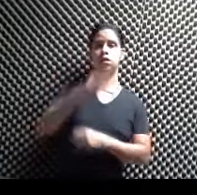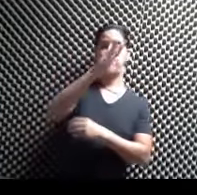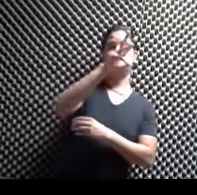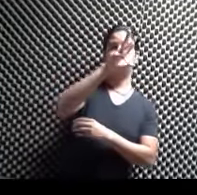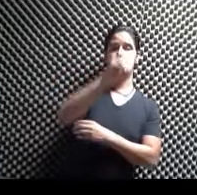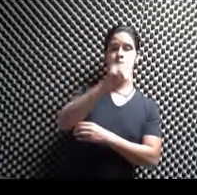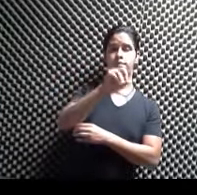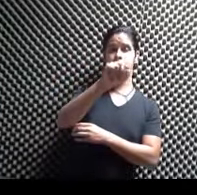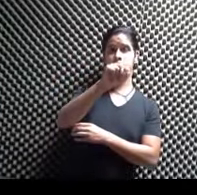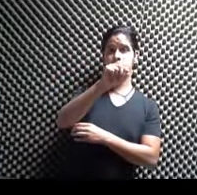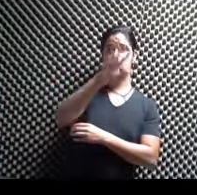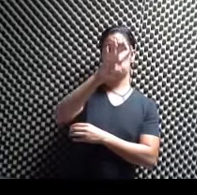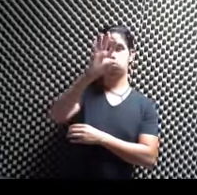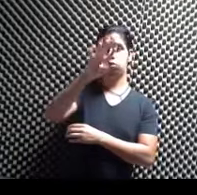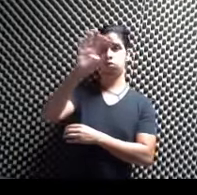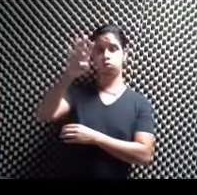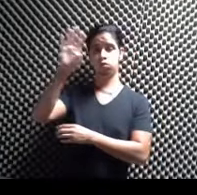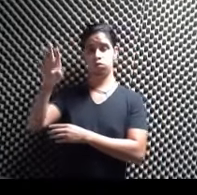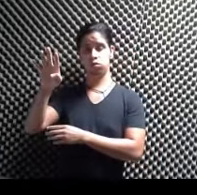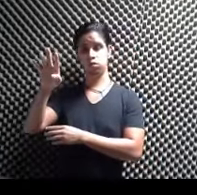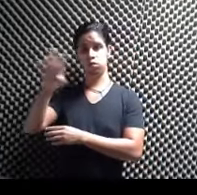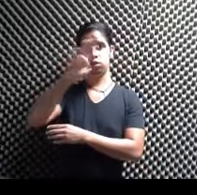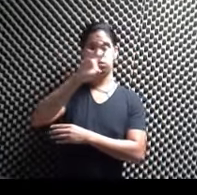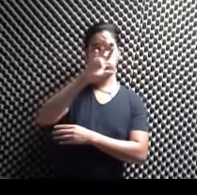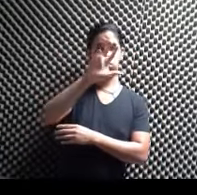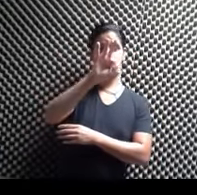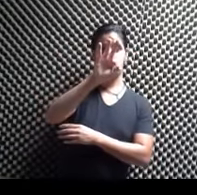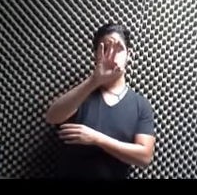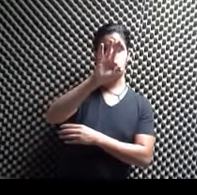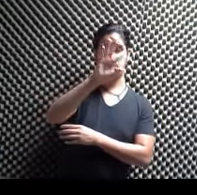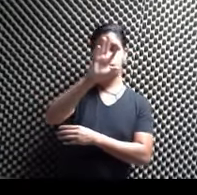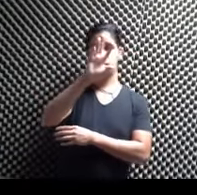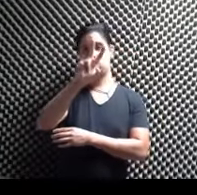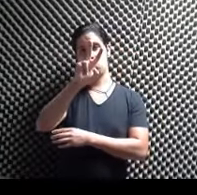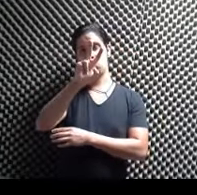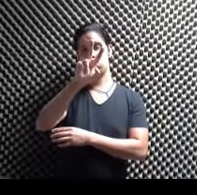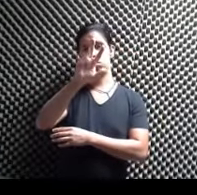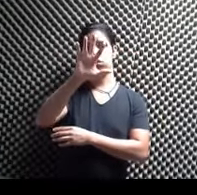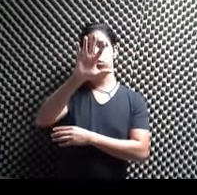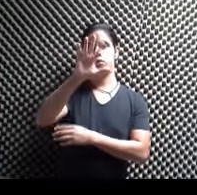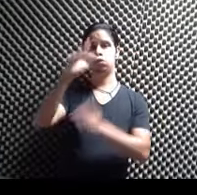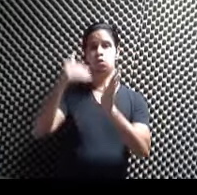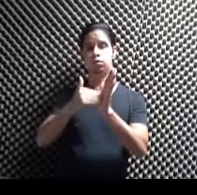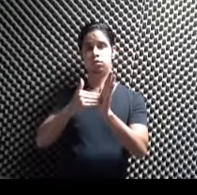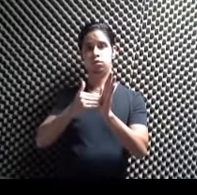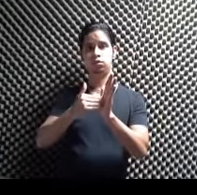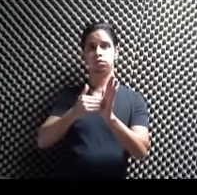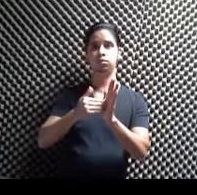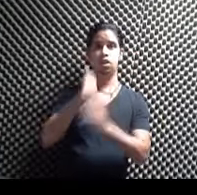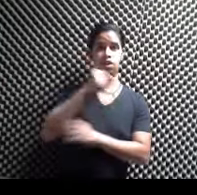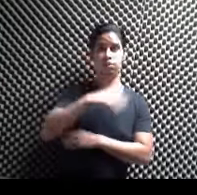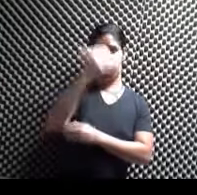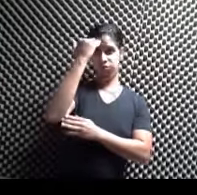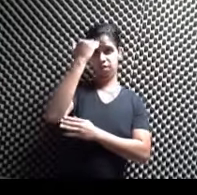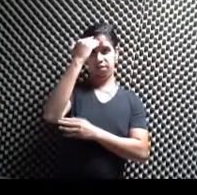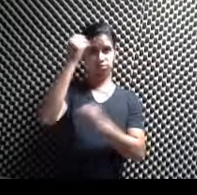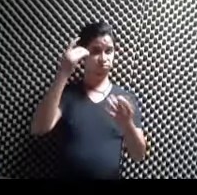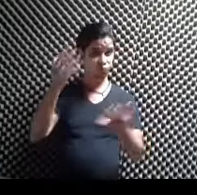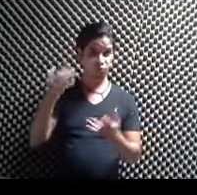620-4444 y 792-5000 y no me acuerdo, 2940111, creo que es Ticket Pop. Ya se lo sabe. Eso, ay, imagínate.